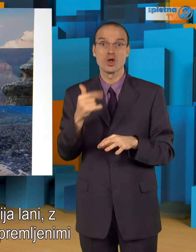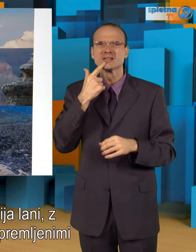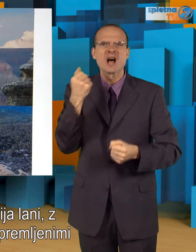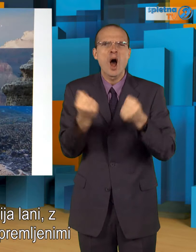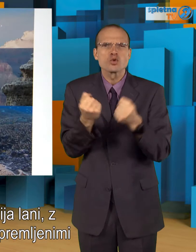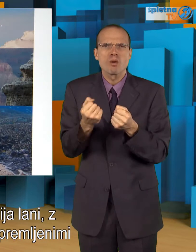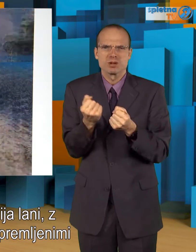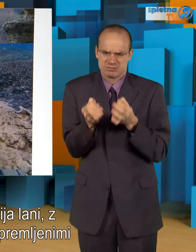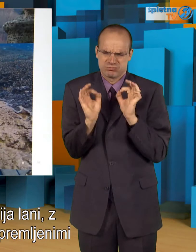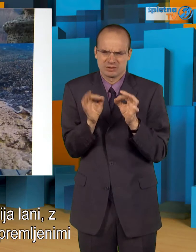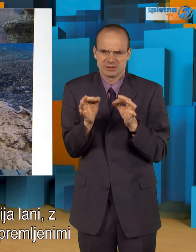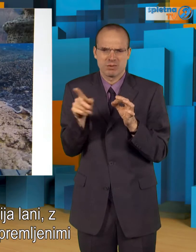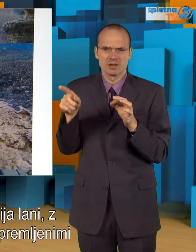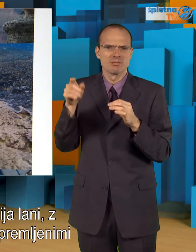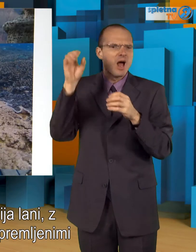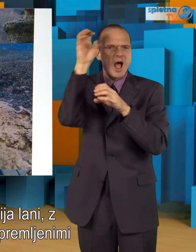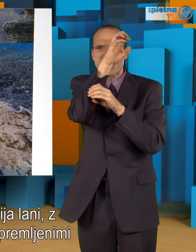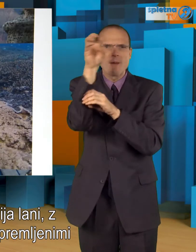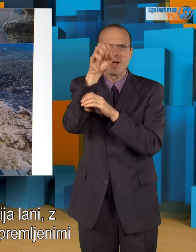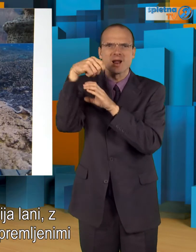tehnološko naprednimi kamerami.